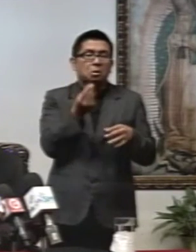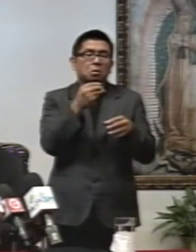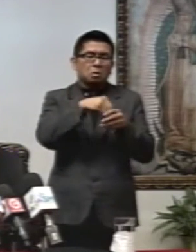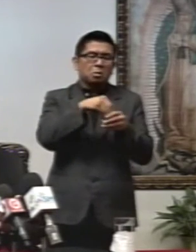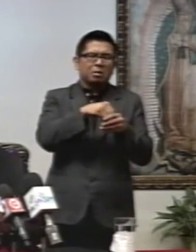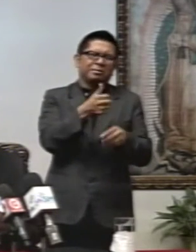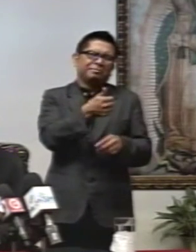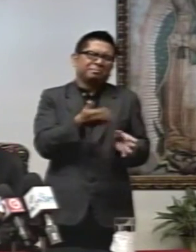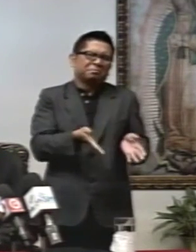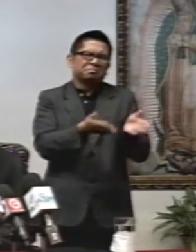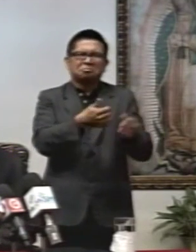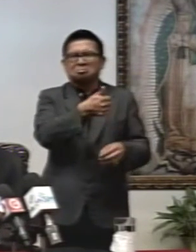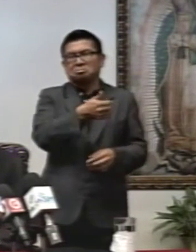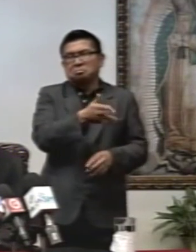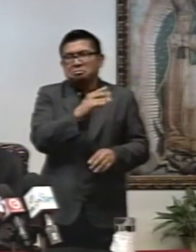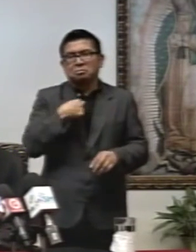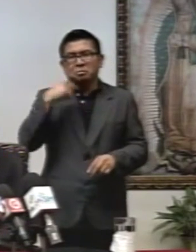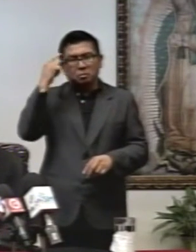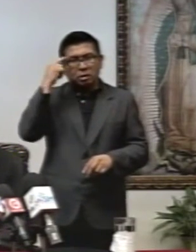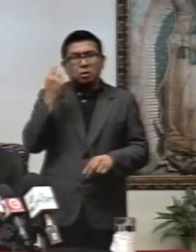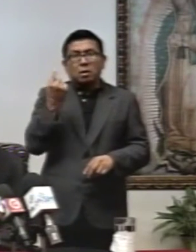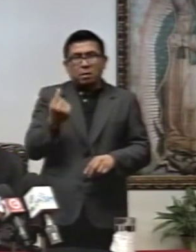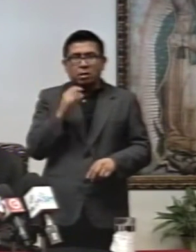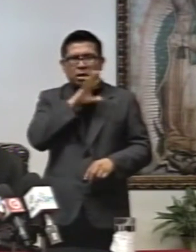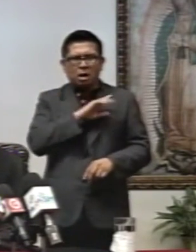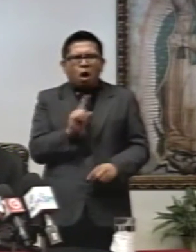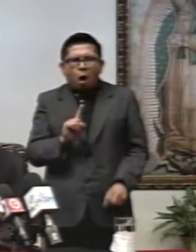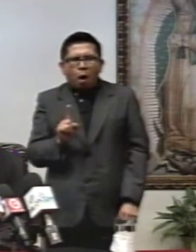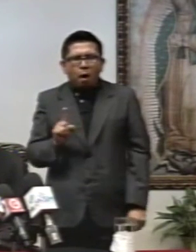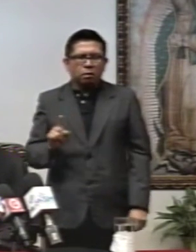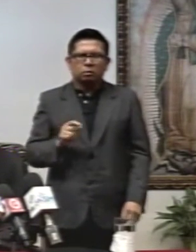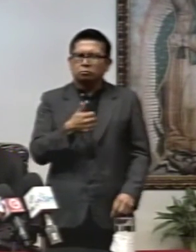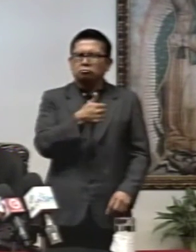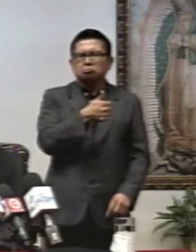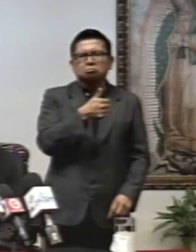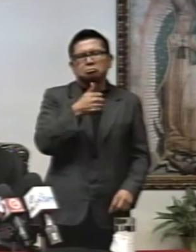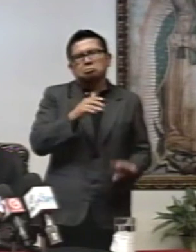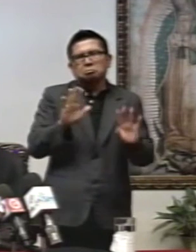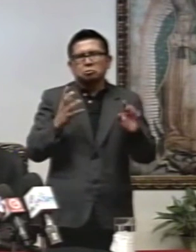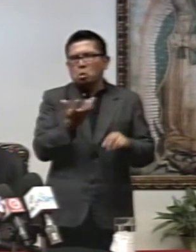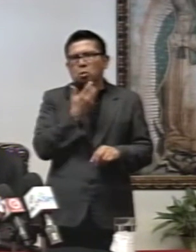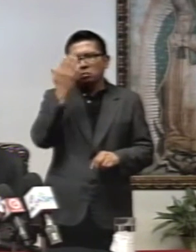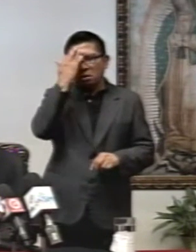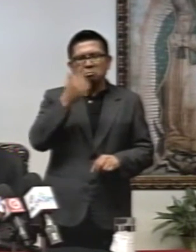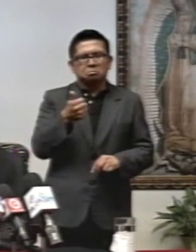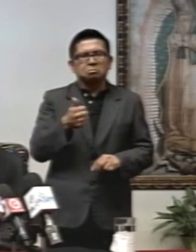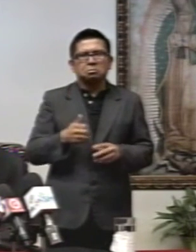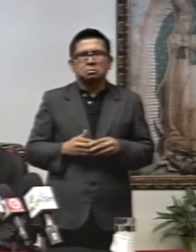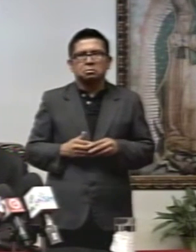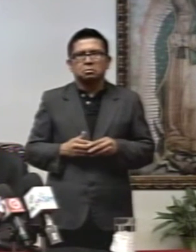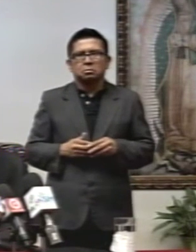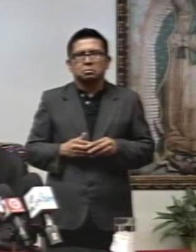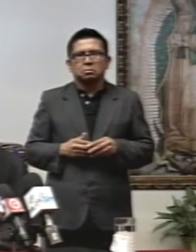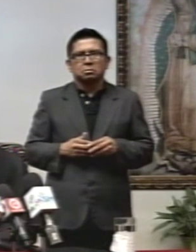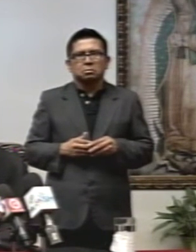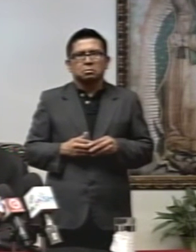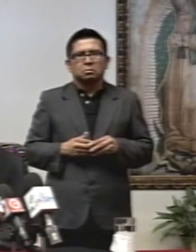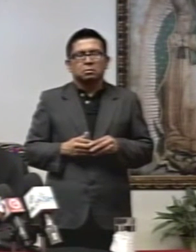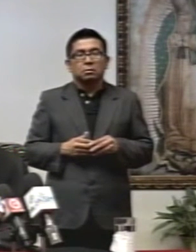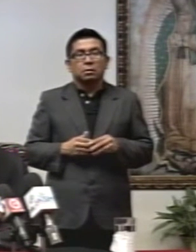Por supuesto que es bueno. No creo que haya una persona que diga que eso no está bien. No, esto está bueno. Eso está bueno, ¿cómo